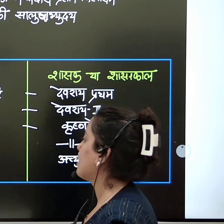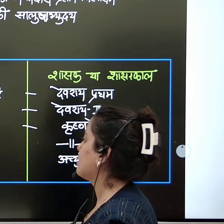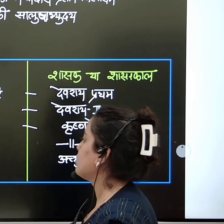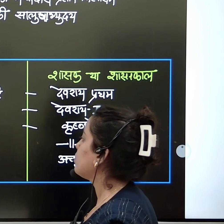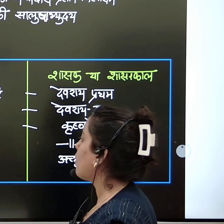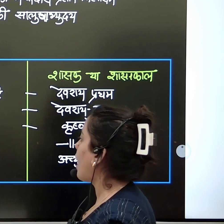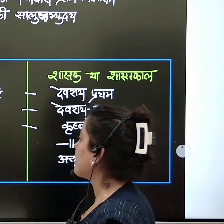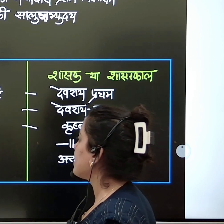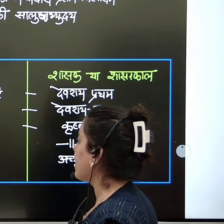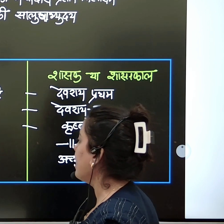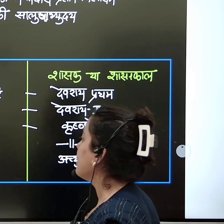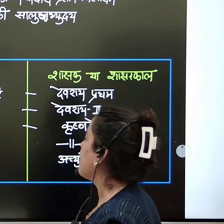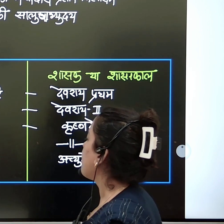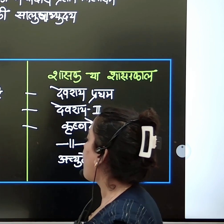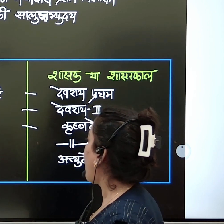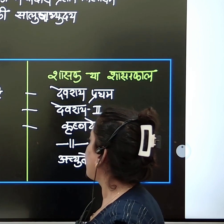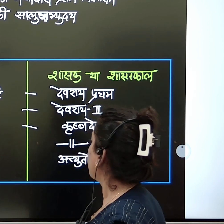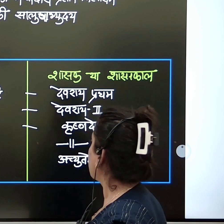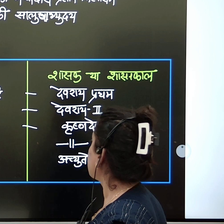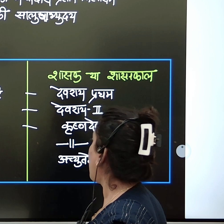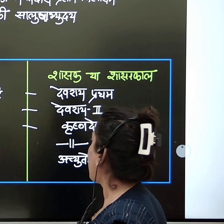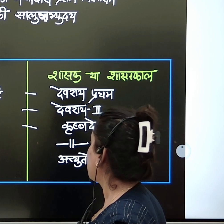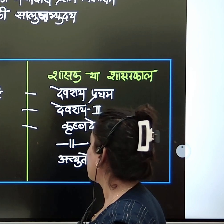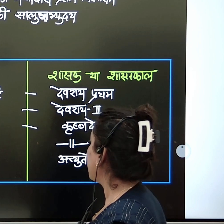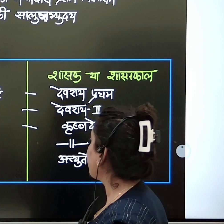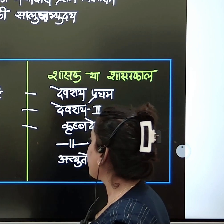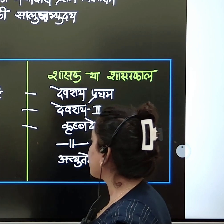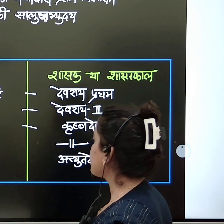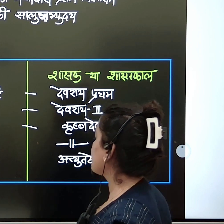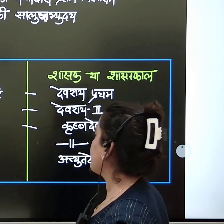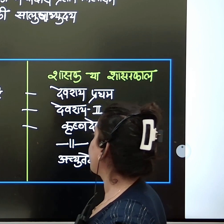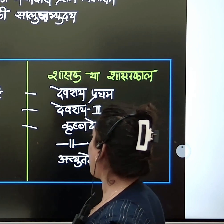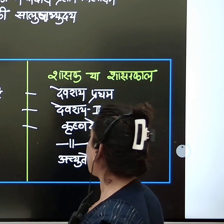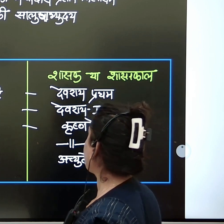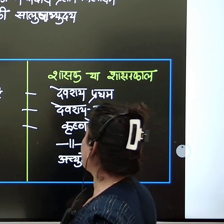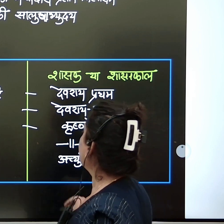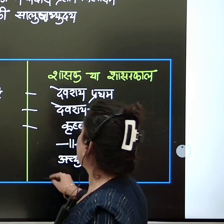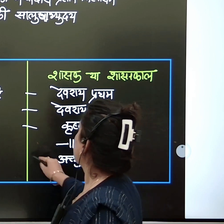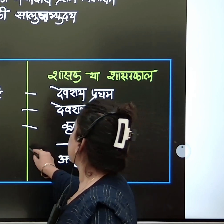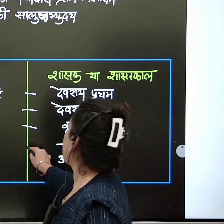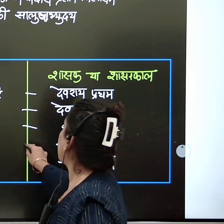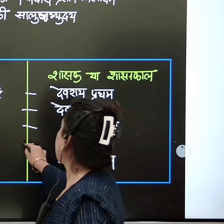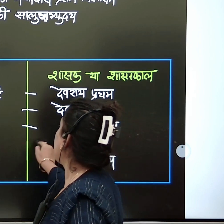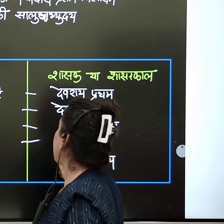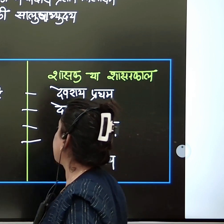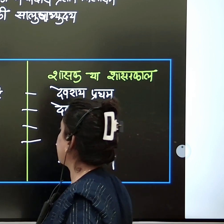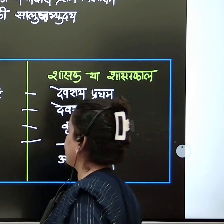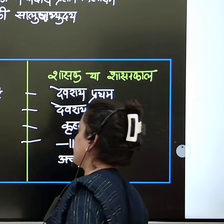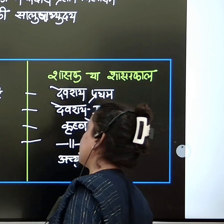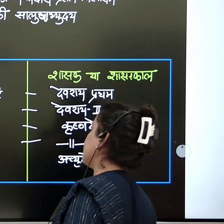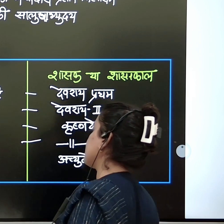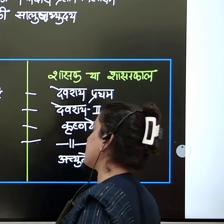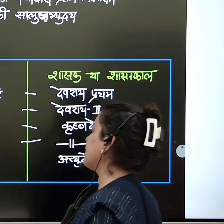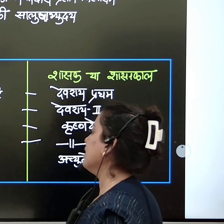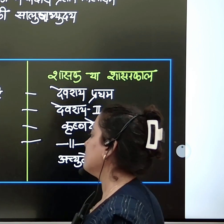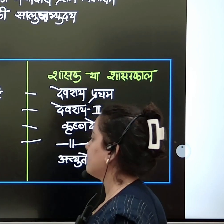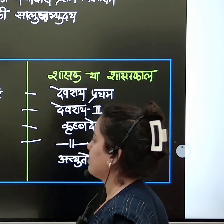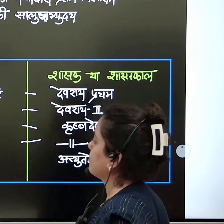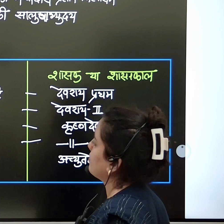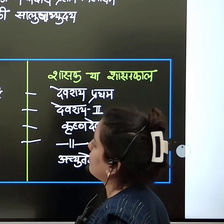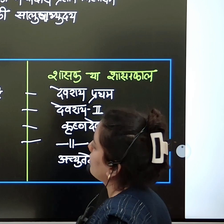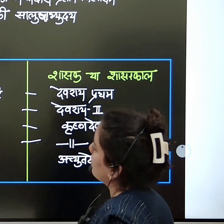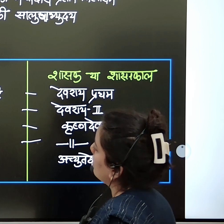बारबोसा, दुआरते बारबोसा, ये भी कृष्णदेव राय के समय में आए थे। ठीक है,